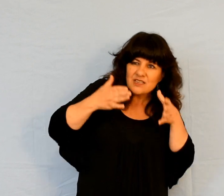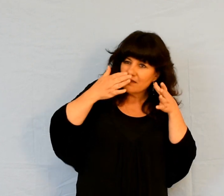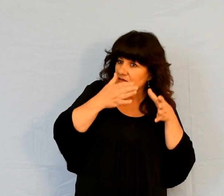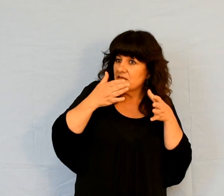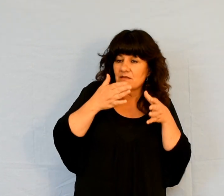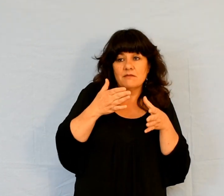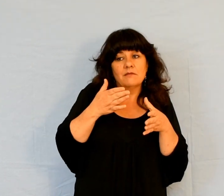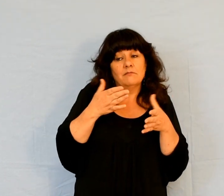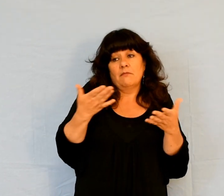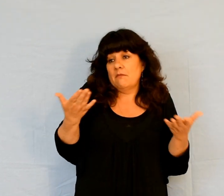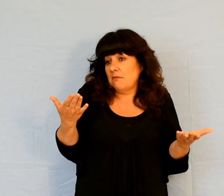vous allez mourir.